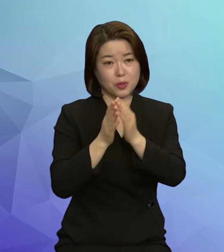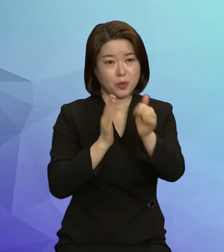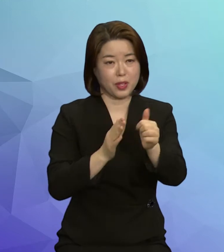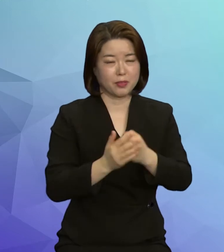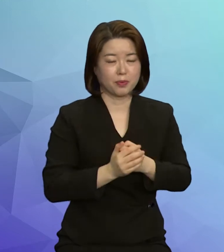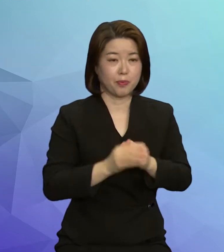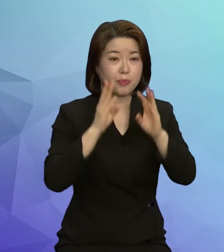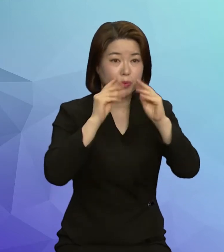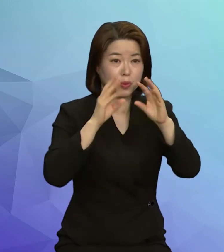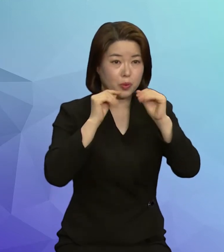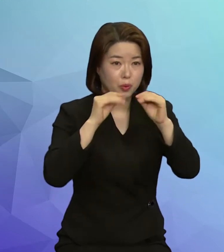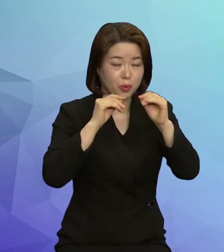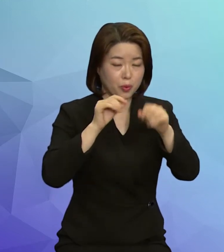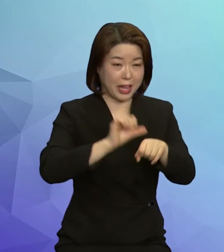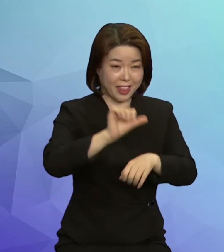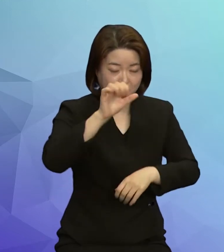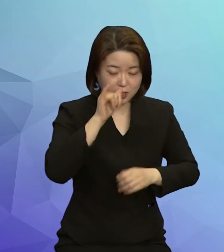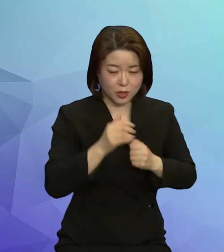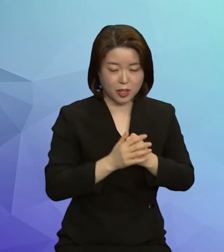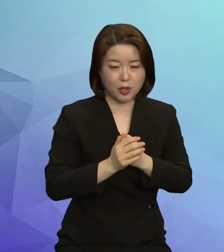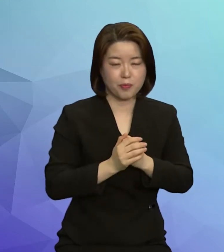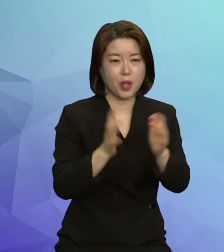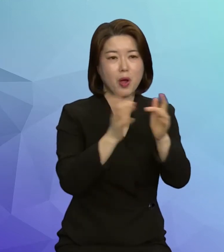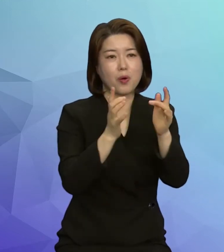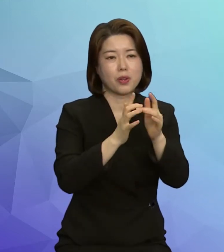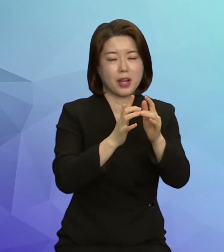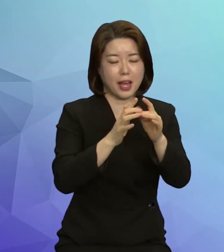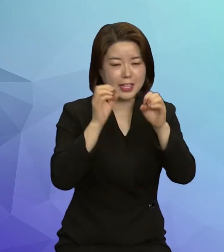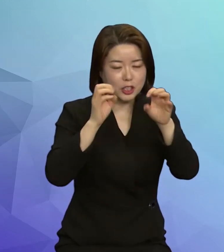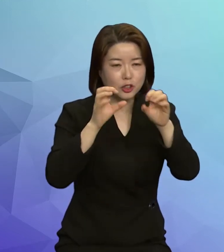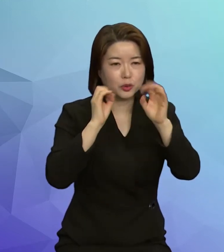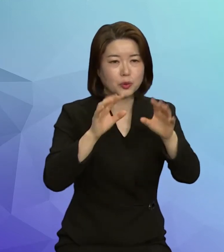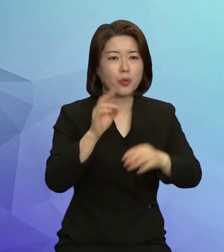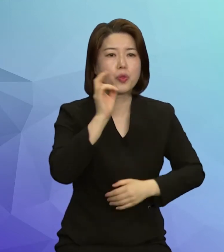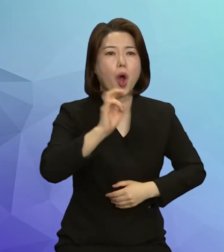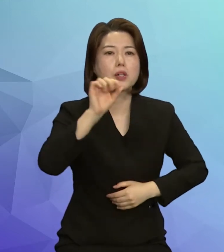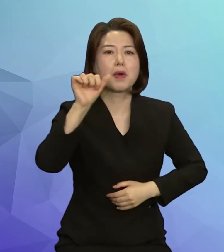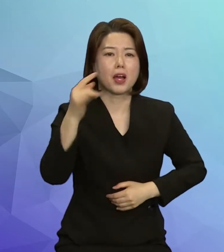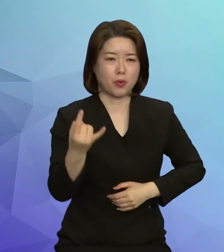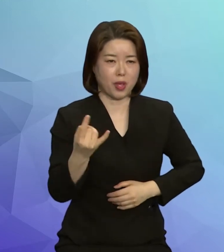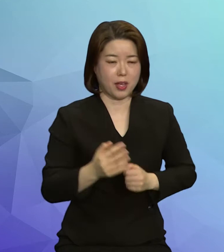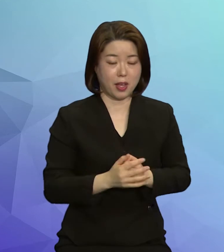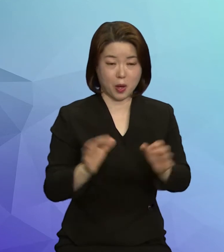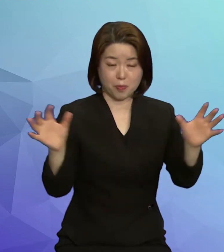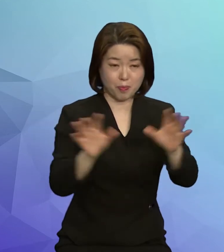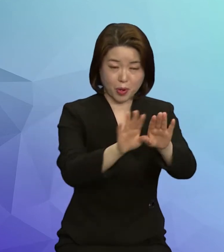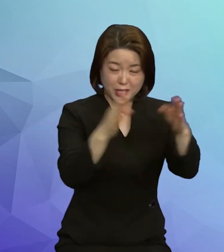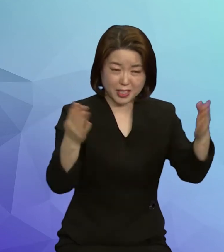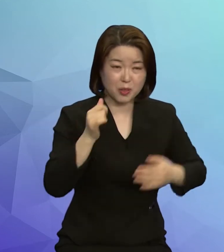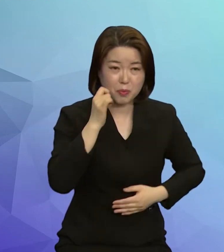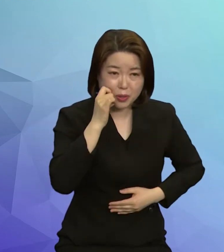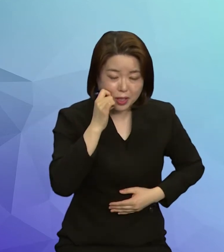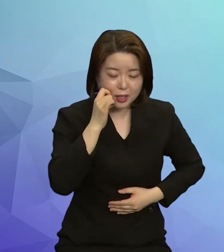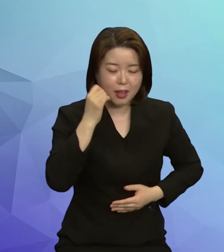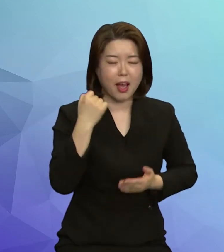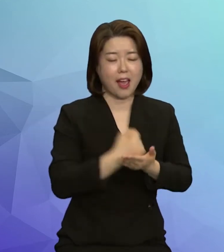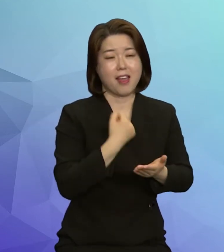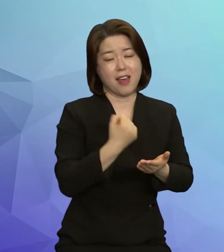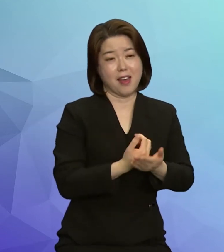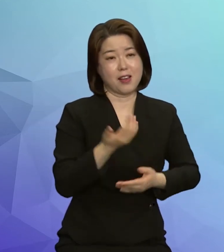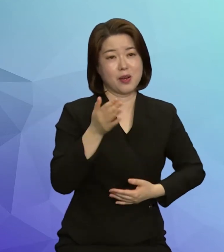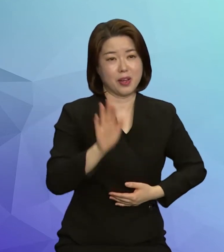토요일 5시에는 온라인 전도음악회가 열립니다. 모여서 전도 집회를 하지 못해서